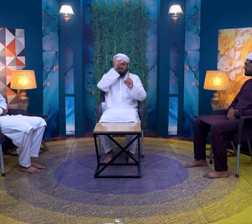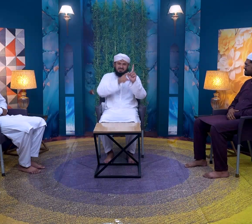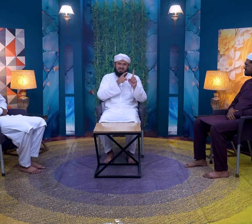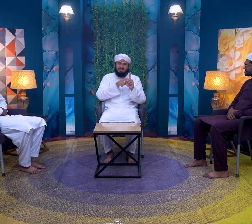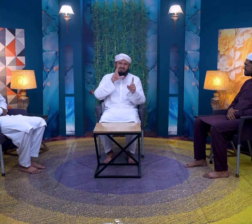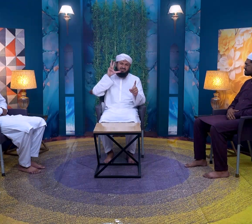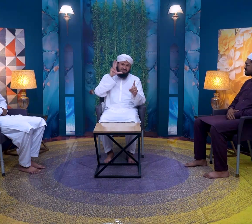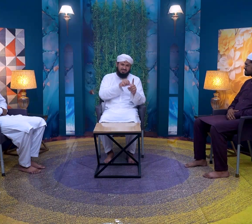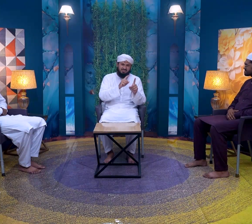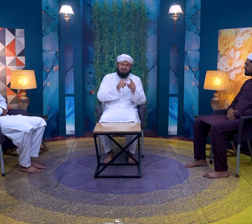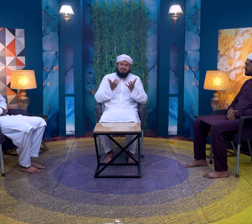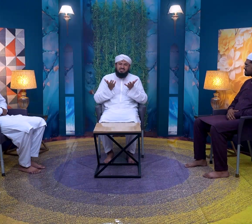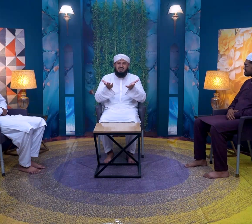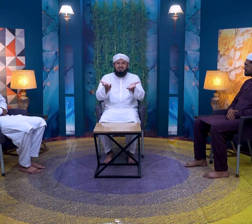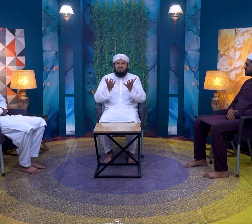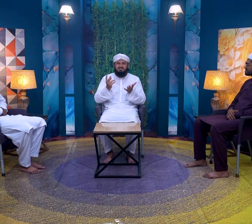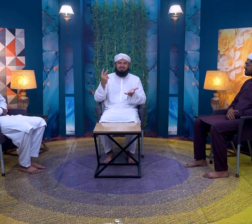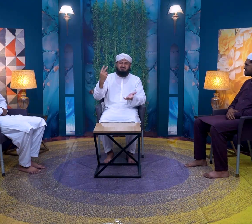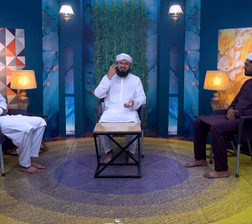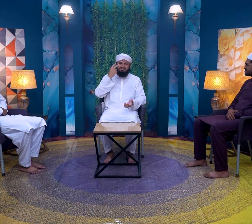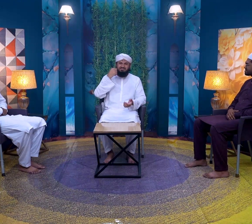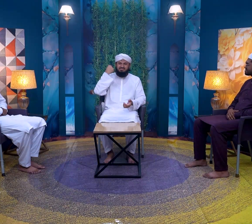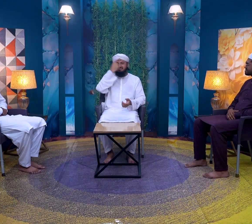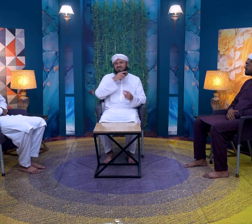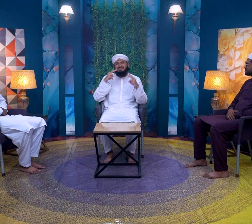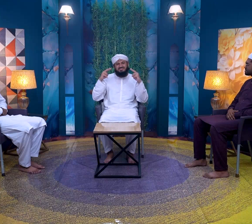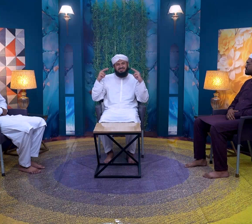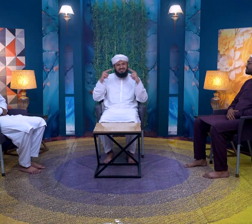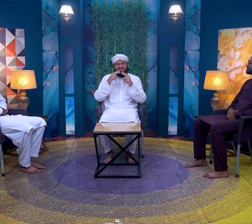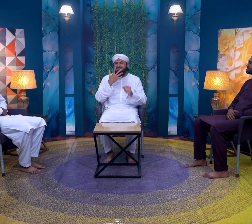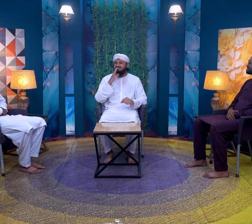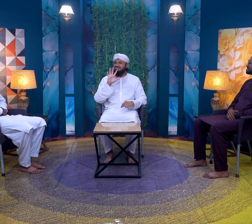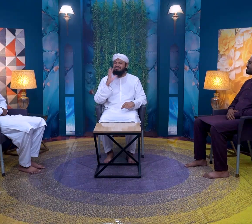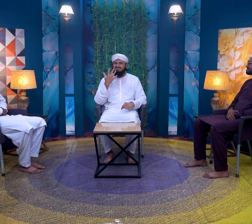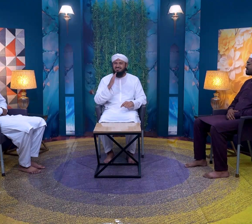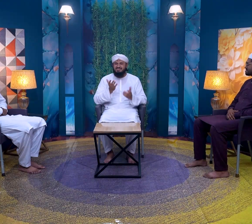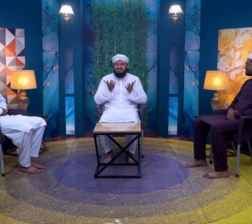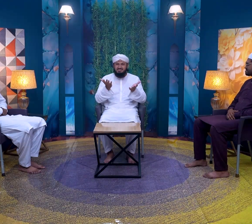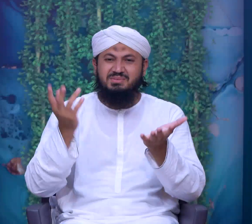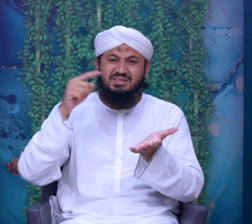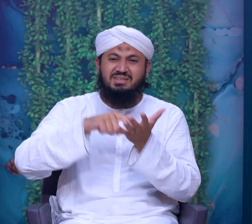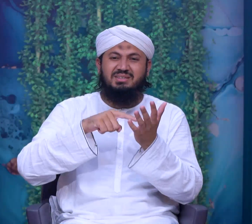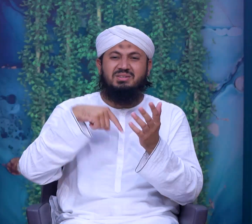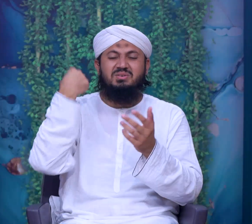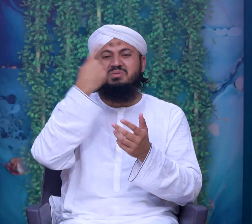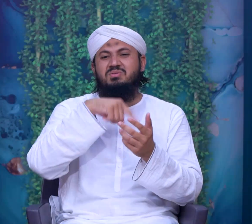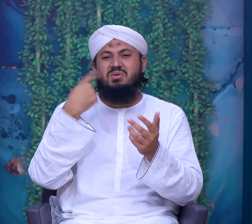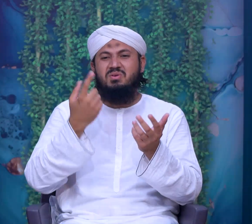جو مجھے قیامت کے دن نہ دیکھ سکے گا۔ عرض کی، وہ کون ہے جو آپ کو قیامت کے دن نہ دیکھ سکے گا؟ فرمایا، وہ بخیل ہے۔ پوچھا،